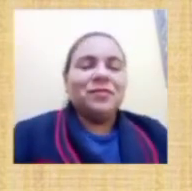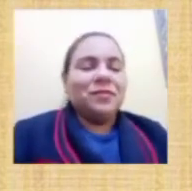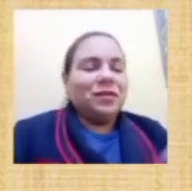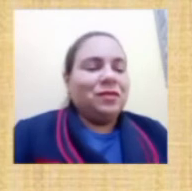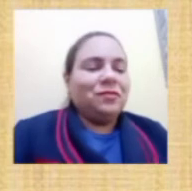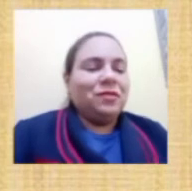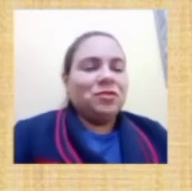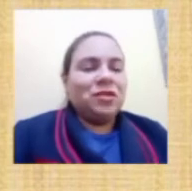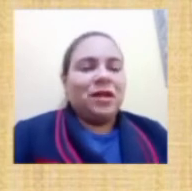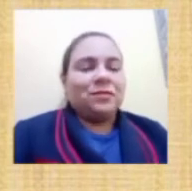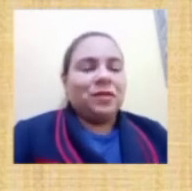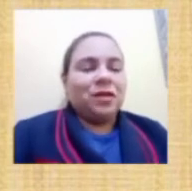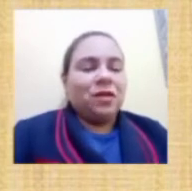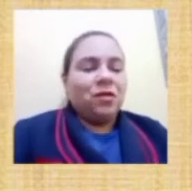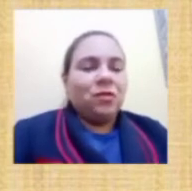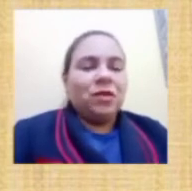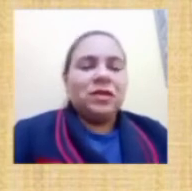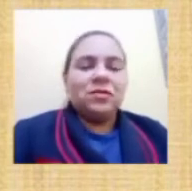isso aí.